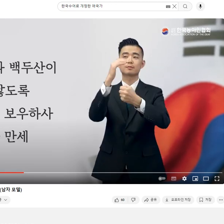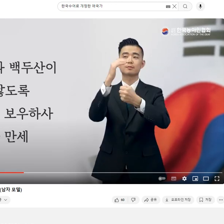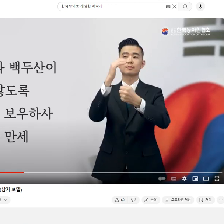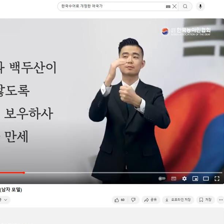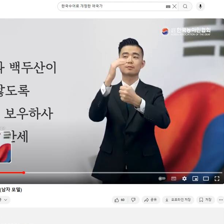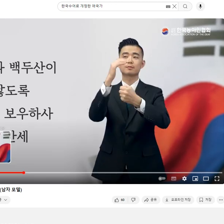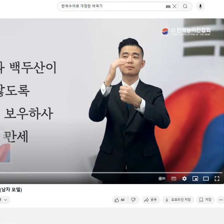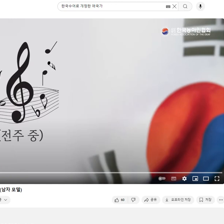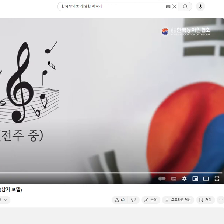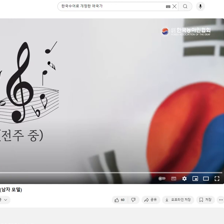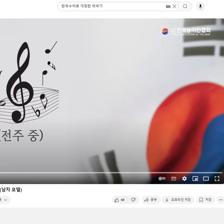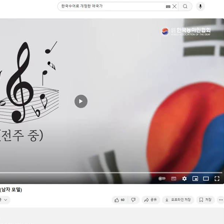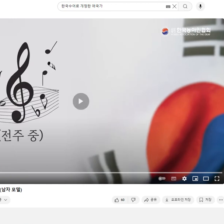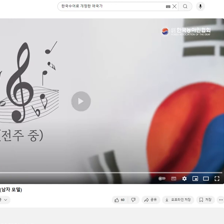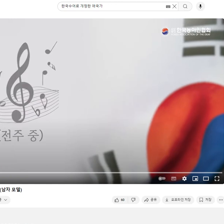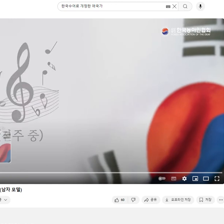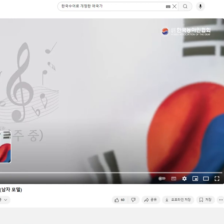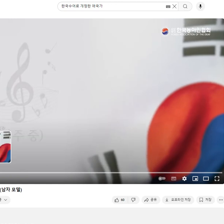아이고.